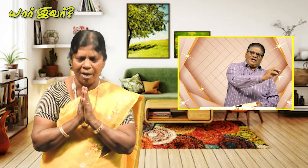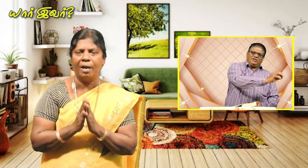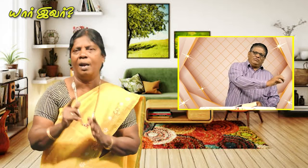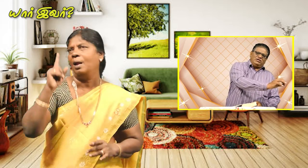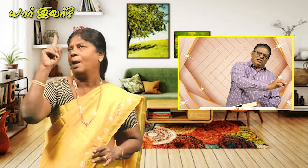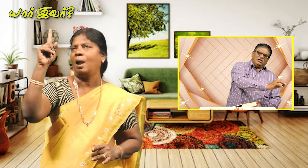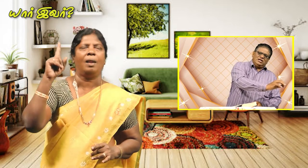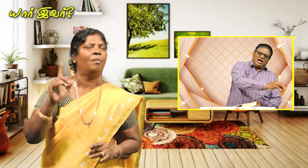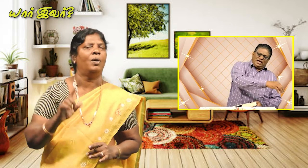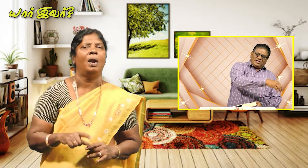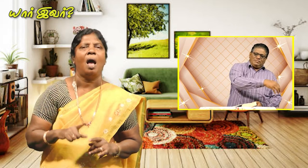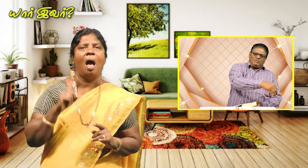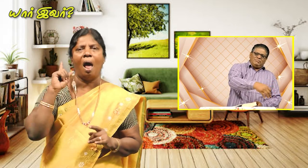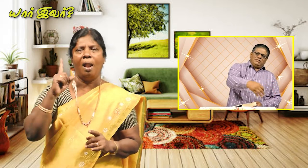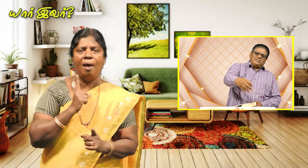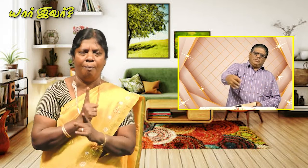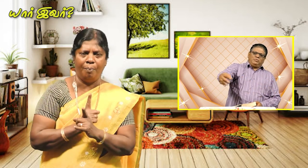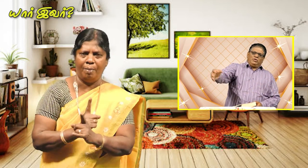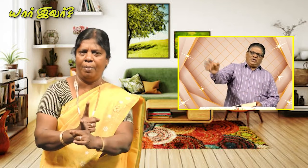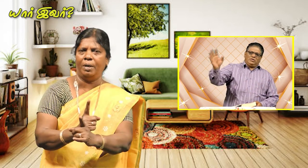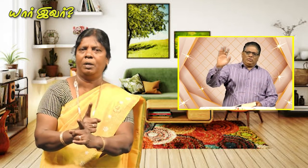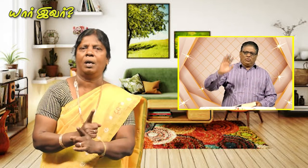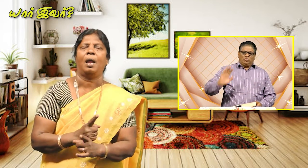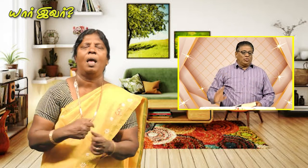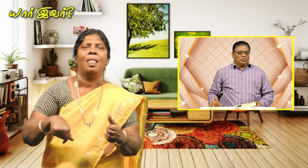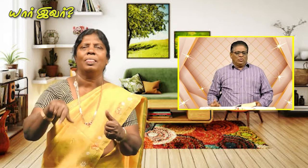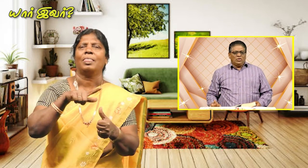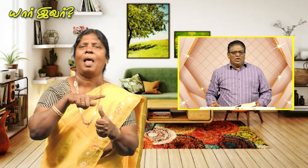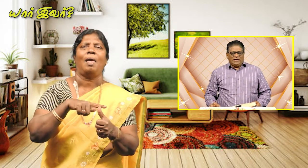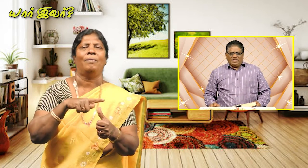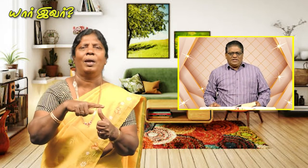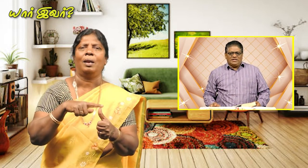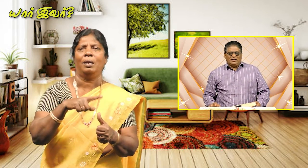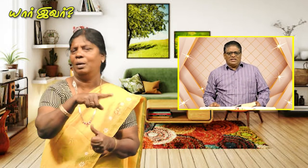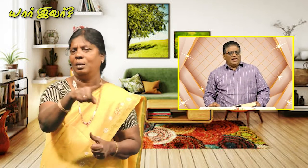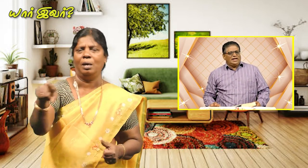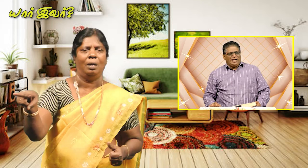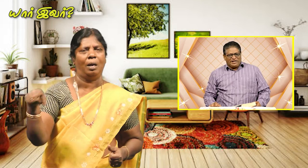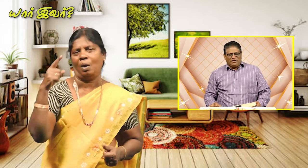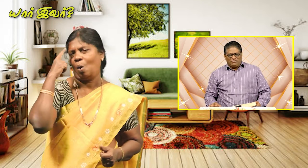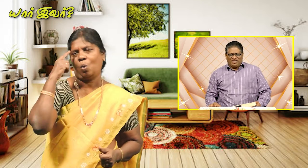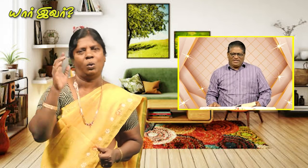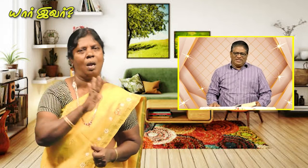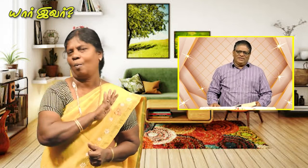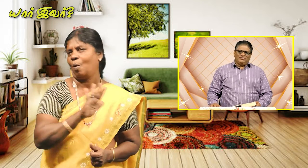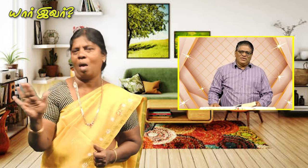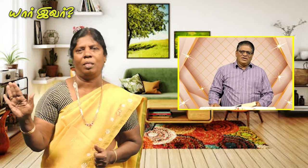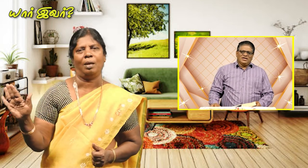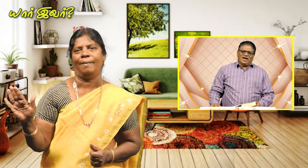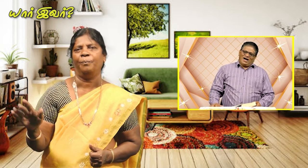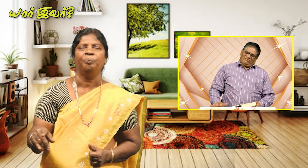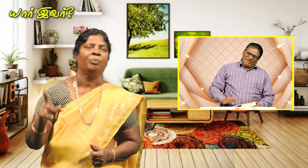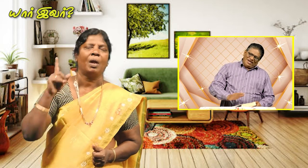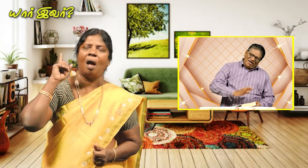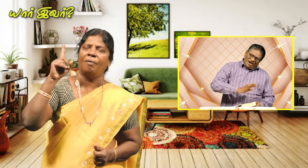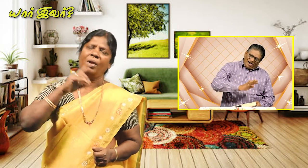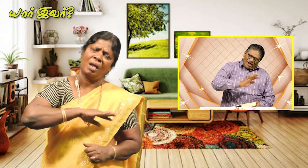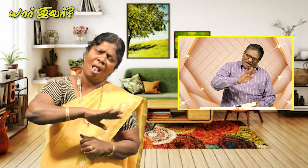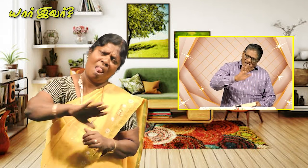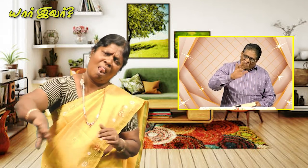வணங்குகிற கடவுள் அல்லது பின்பற்றி போகிற ஒரு குரு என்று நீங்கள் நினைக்கக்கூடாது.